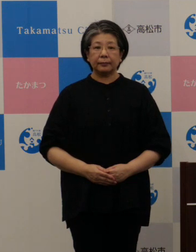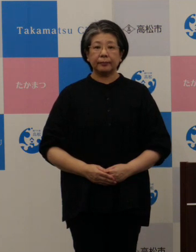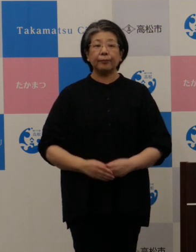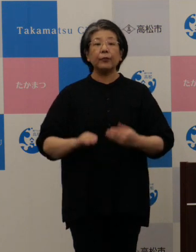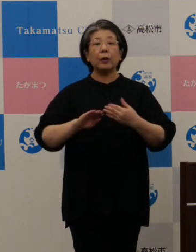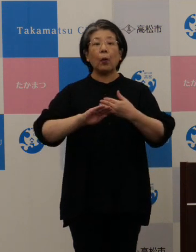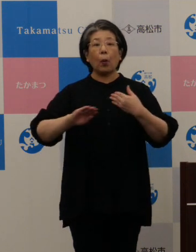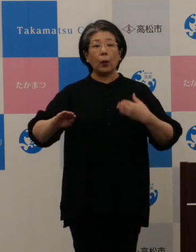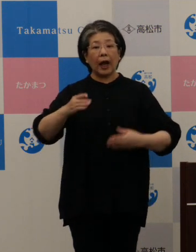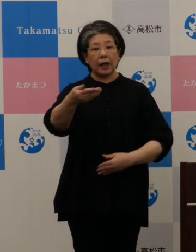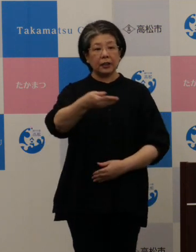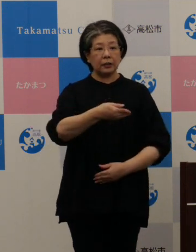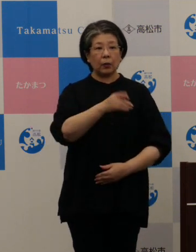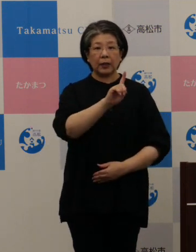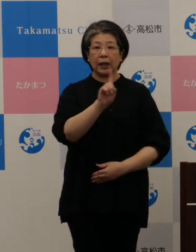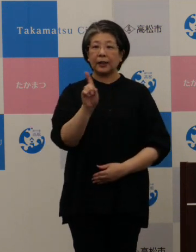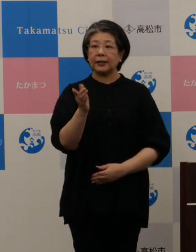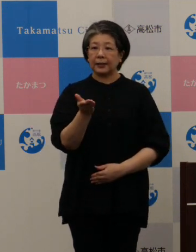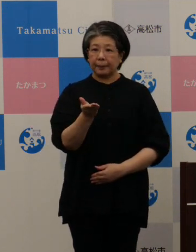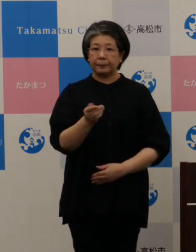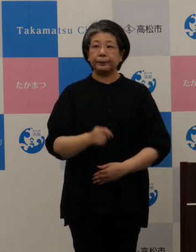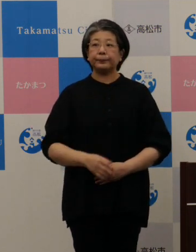他ございませんか。